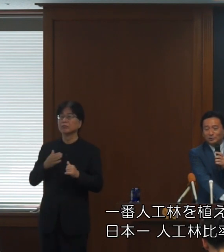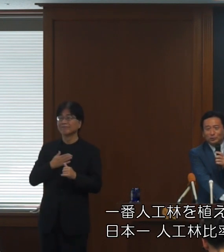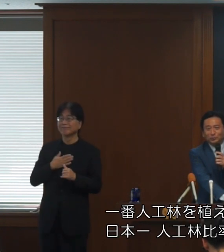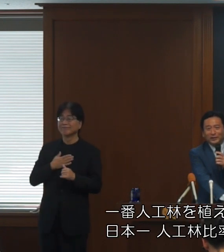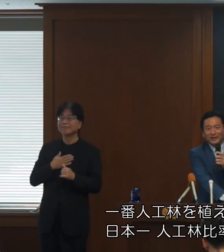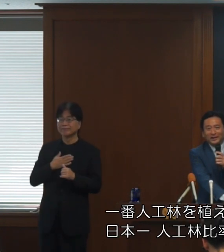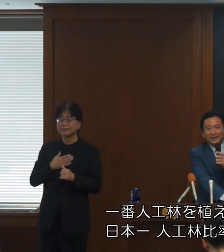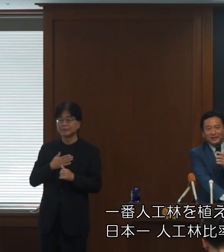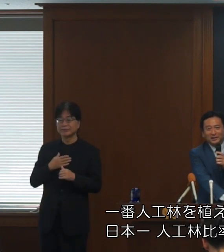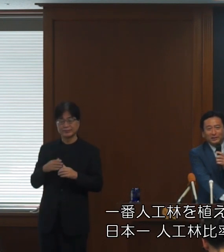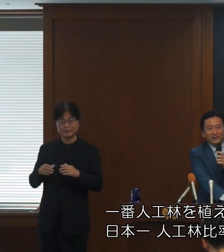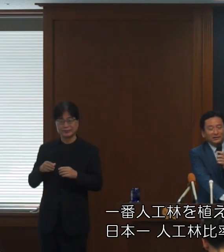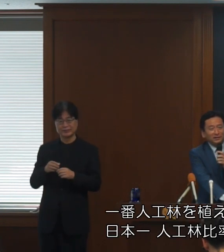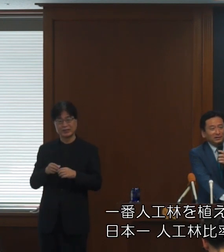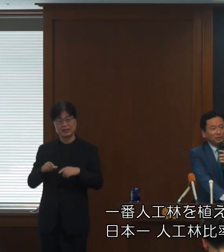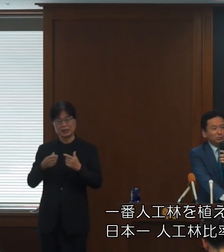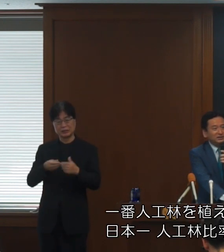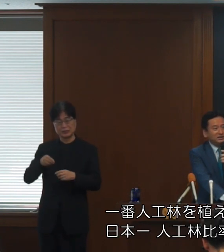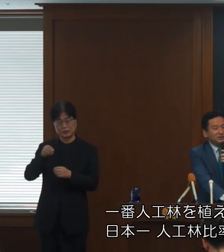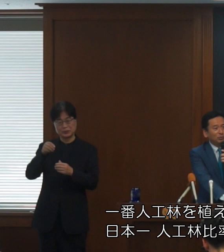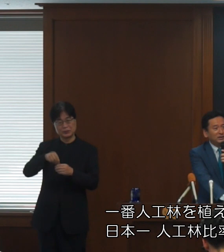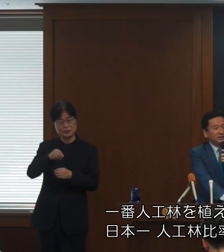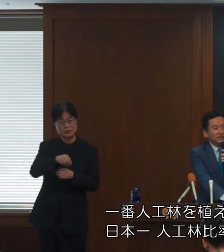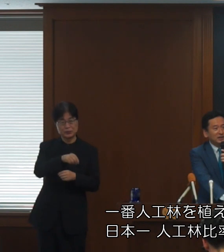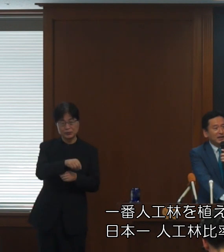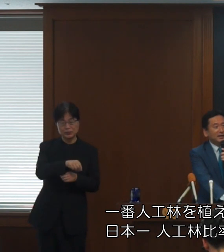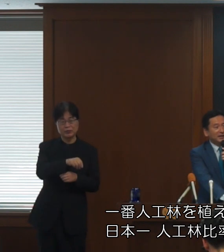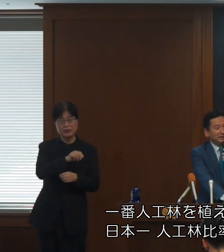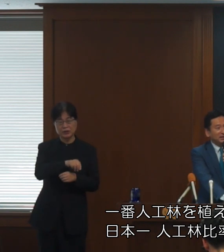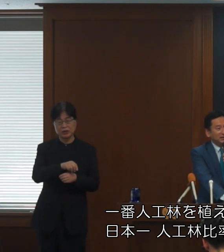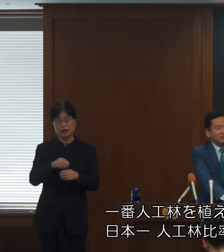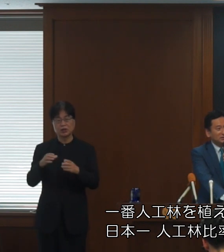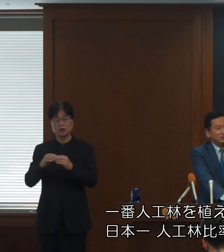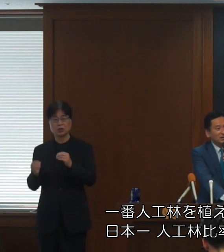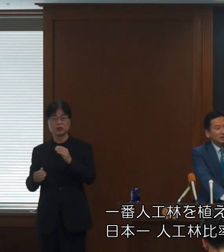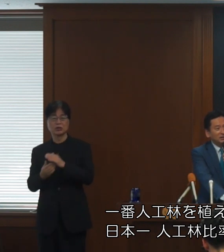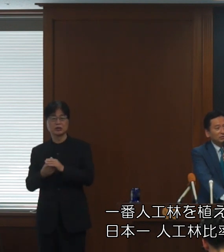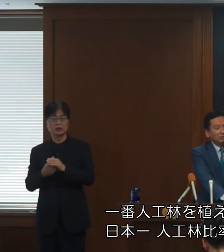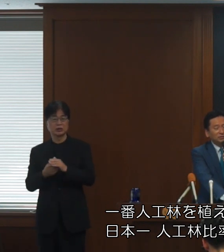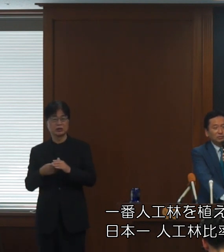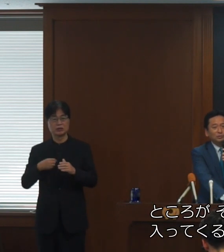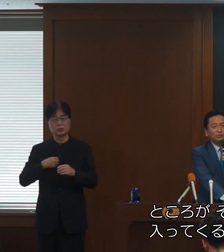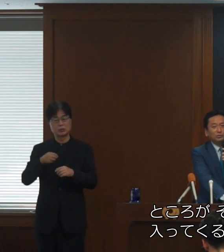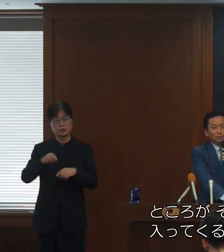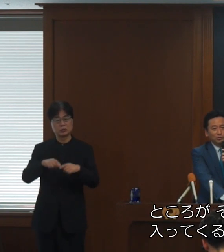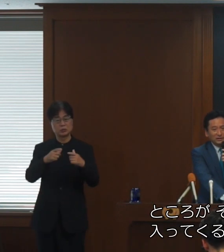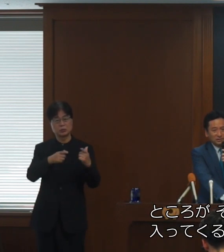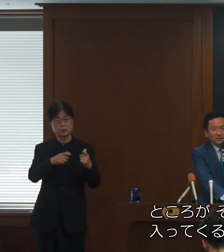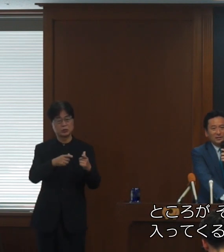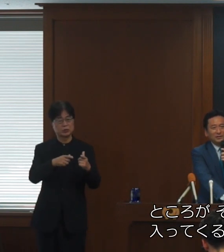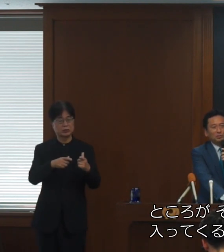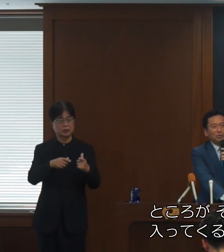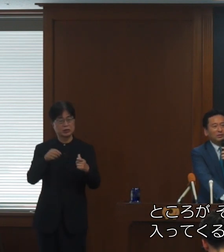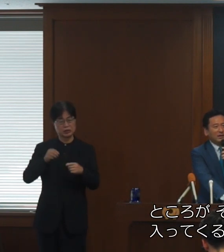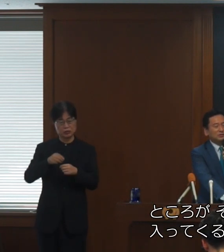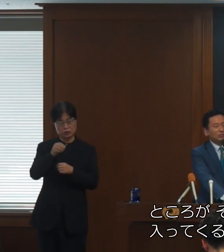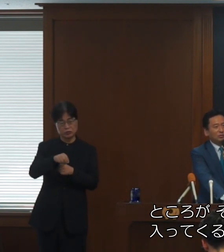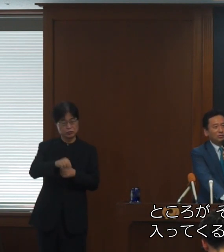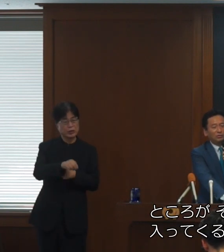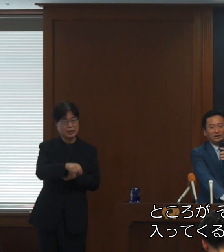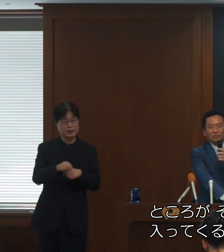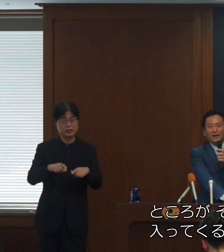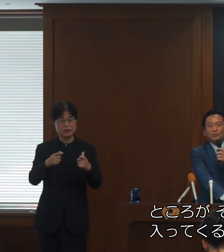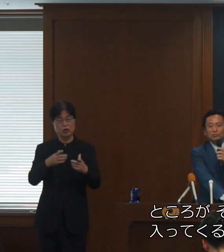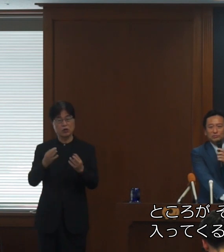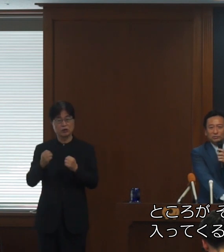人口を植えて今でやるんだから日本一人工林比率が高い県になっていますということですところが